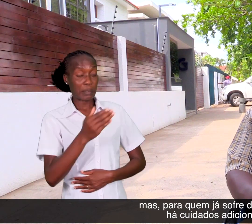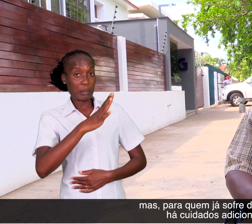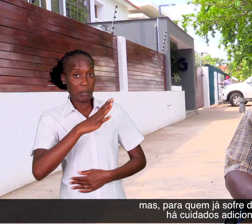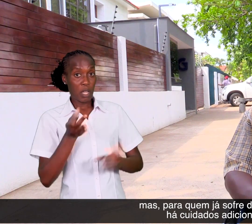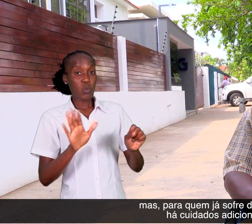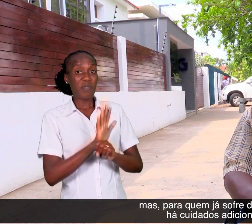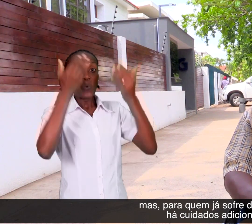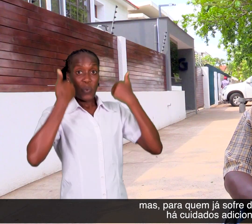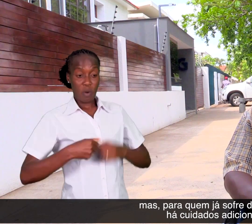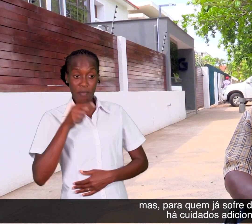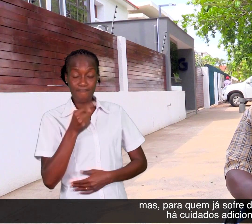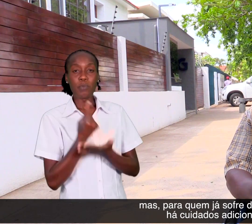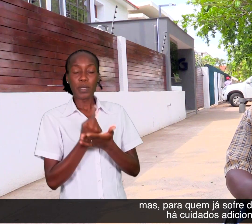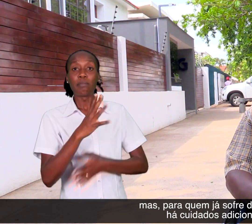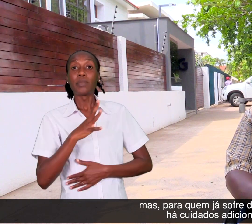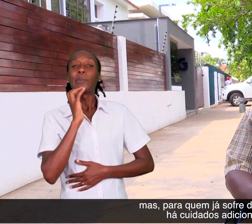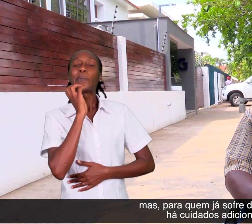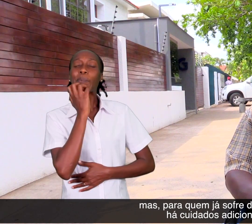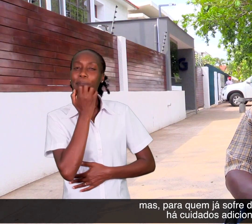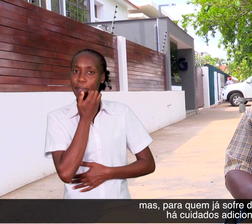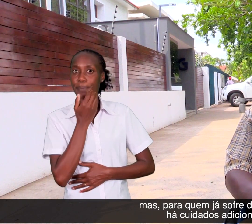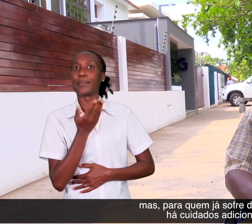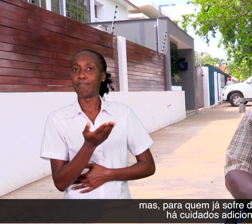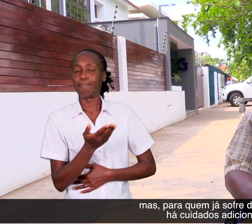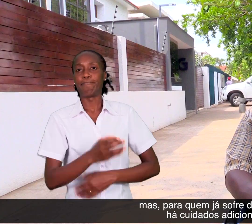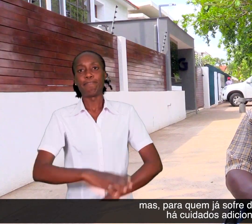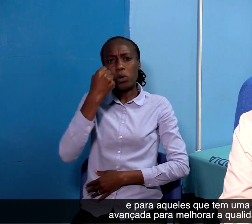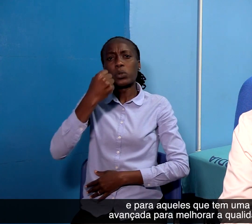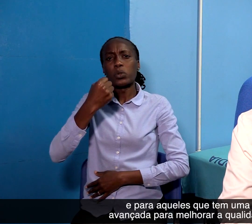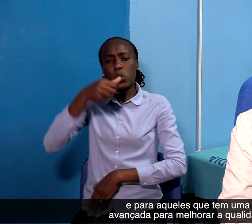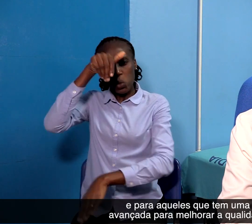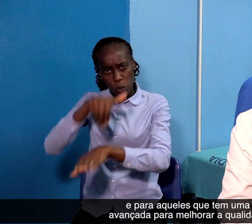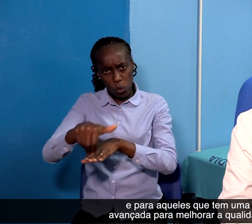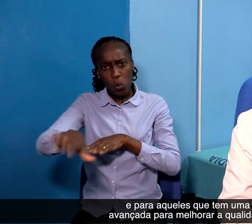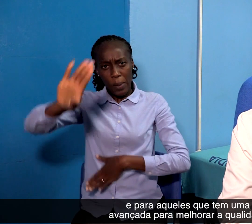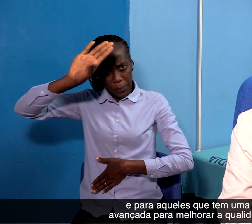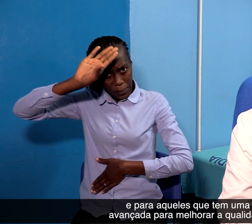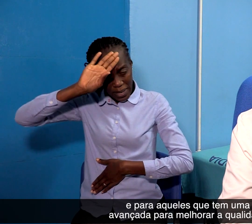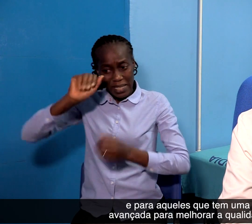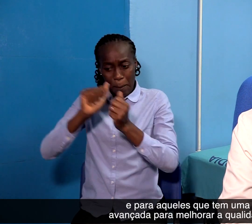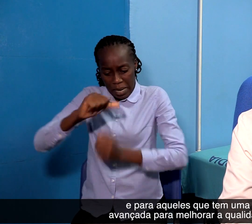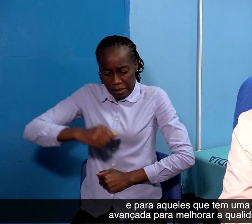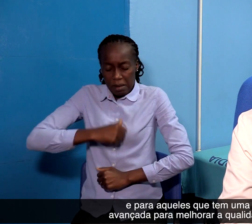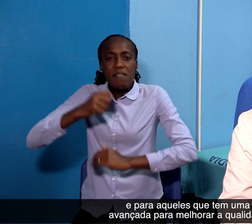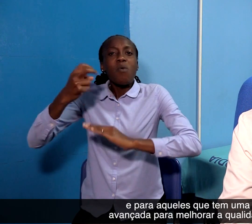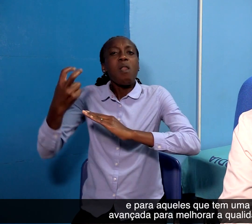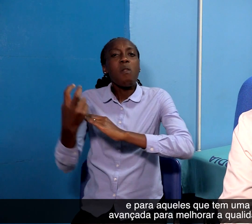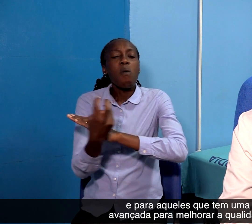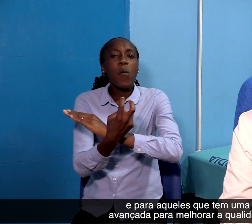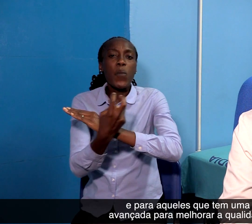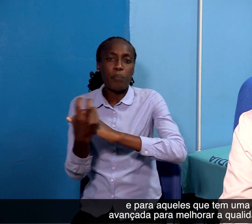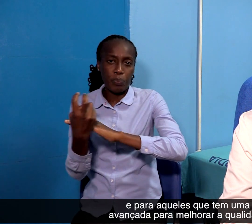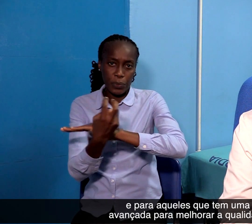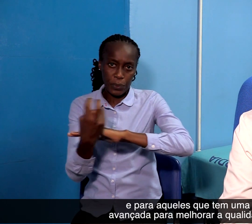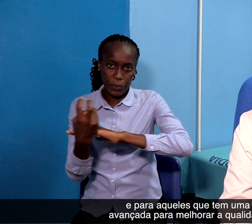quem já sofre da doença, há cuidados adicionais. E para aquele que já tem a doença numa